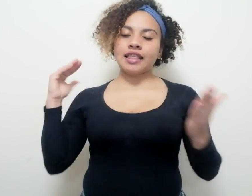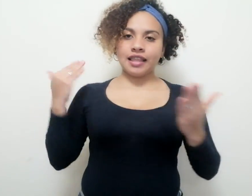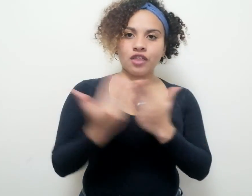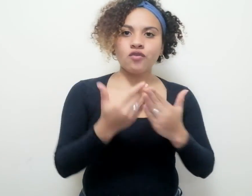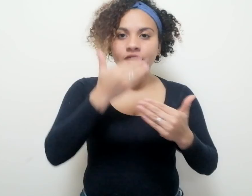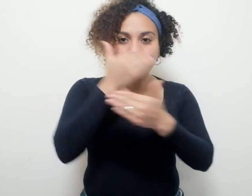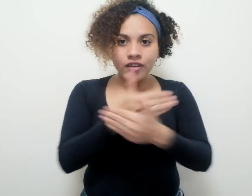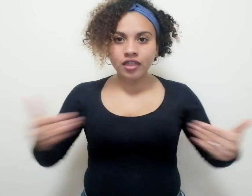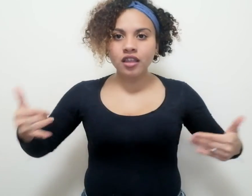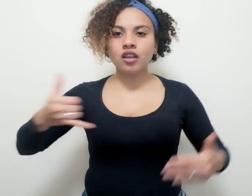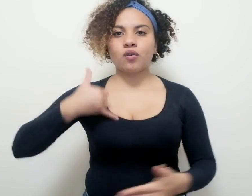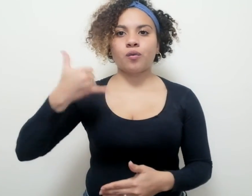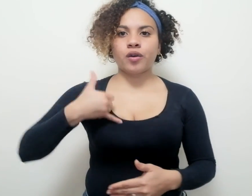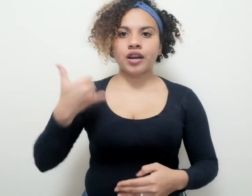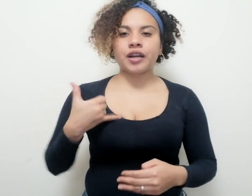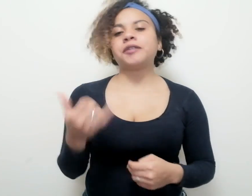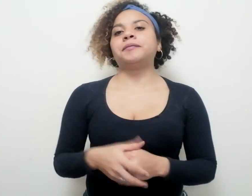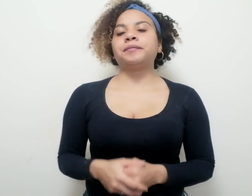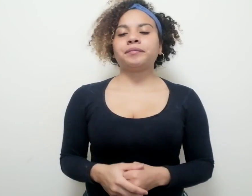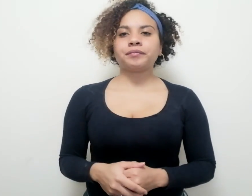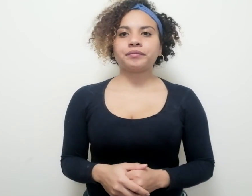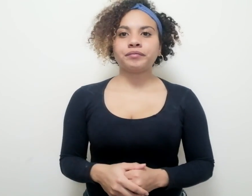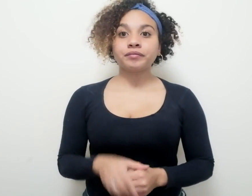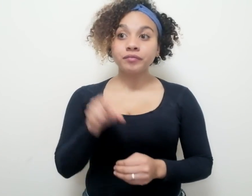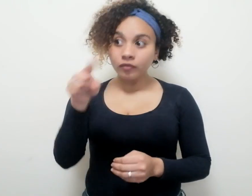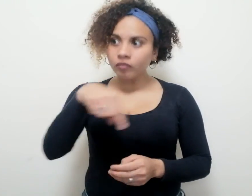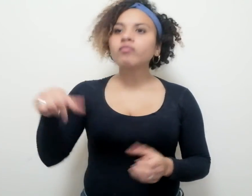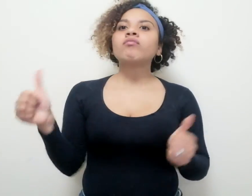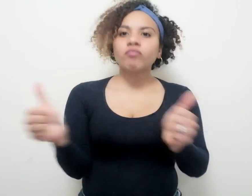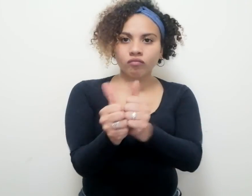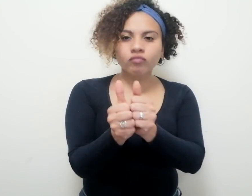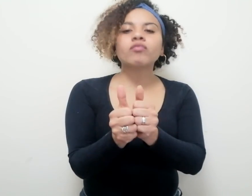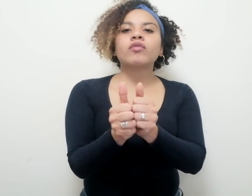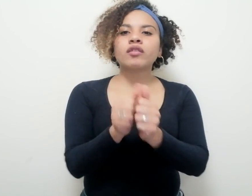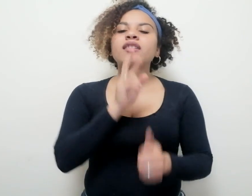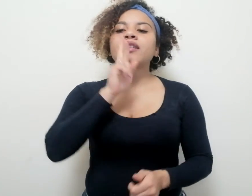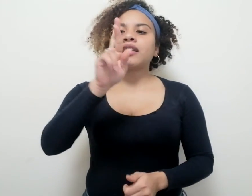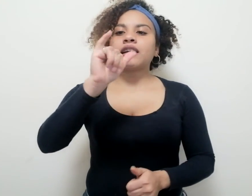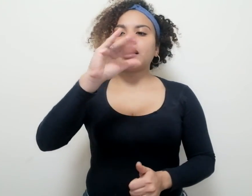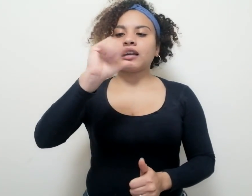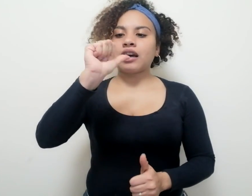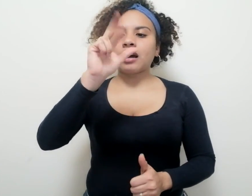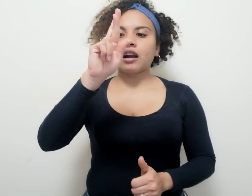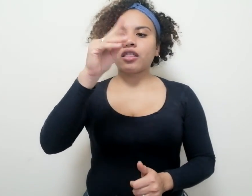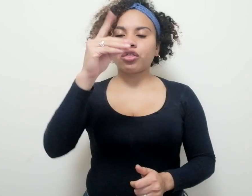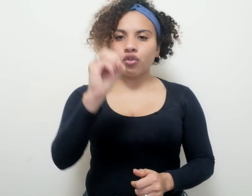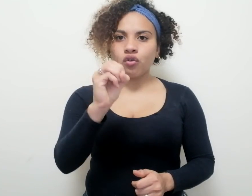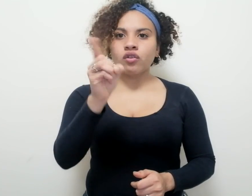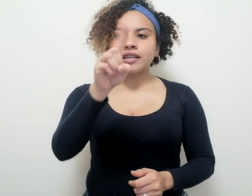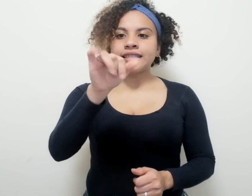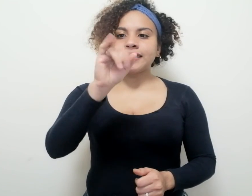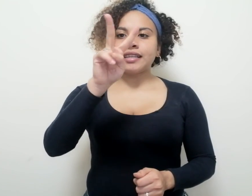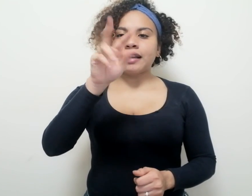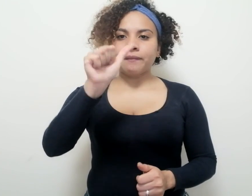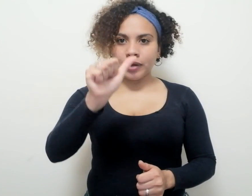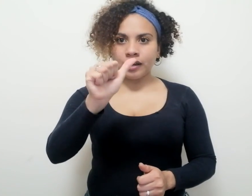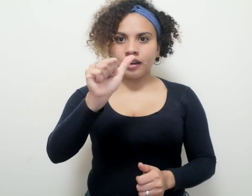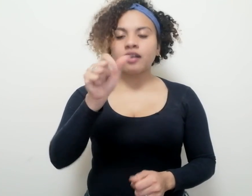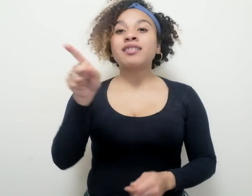y Juvenil. Y estuvo acompañado por Ricardo Silva Romero. Los textos que vienen